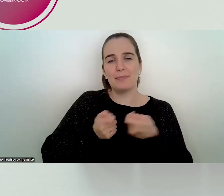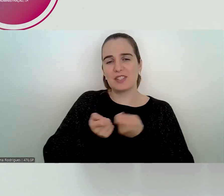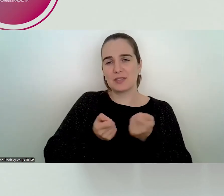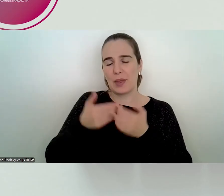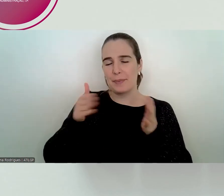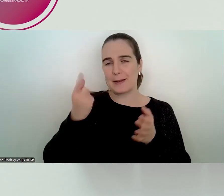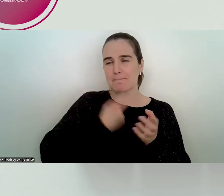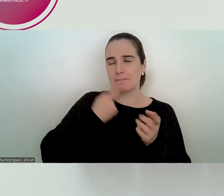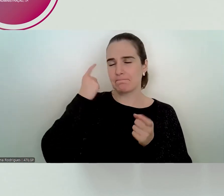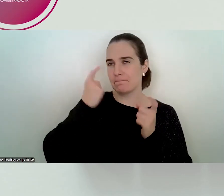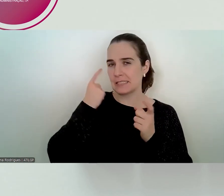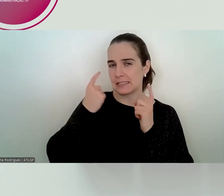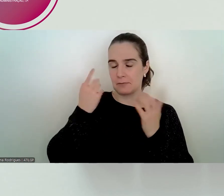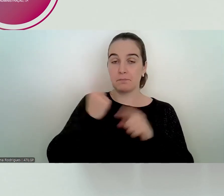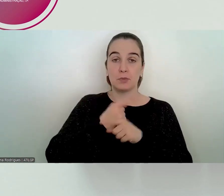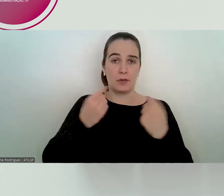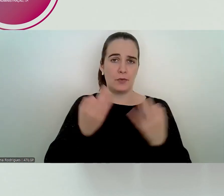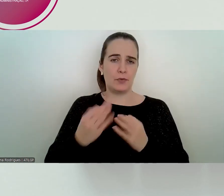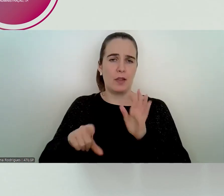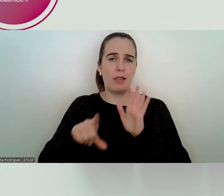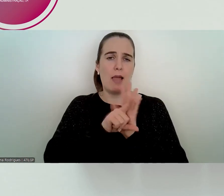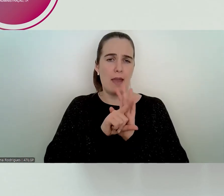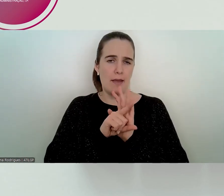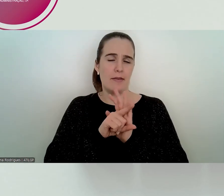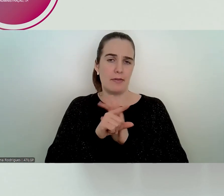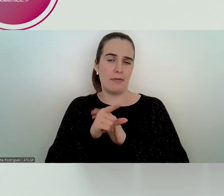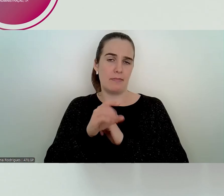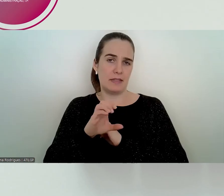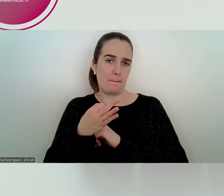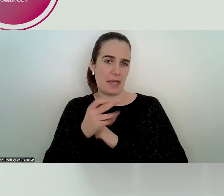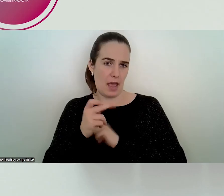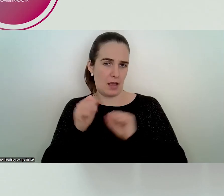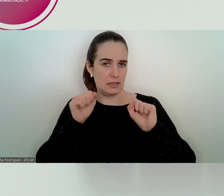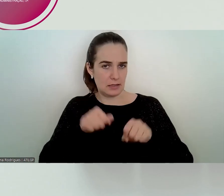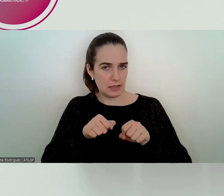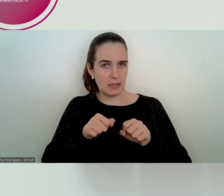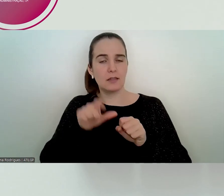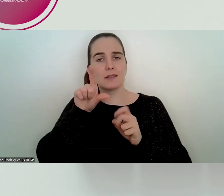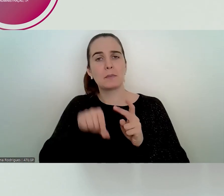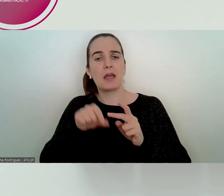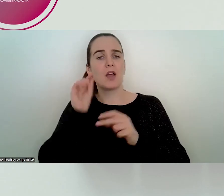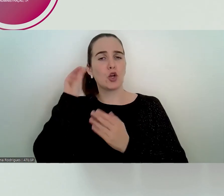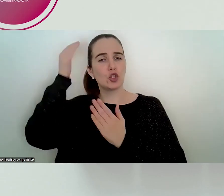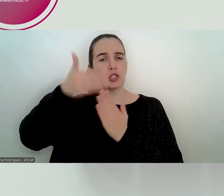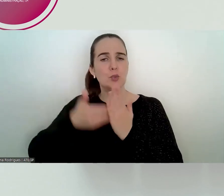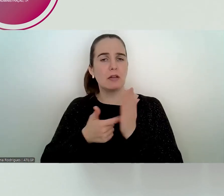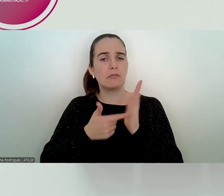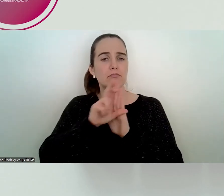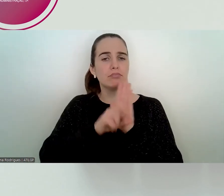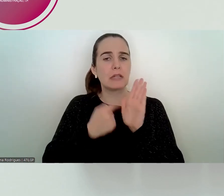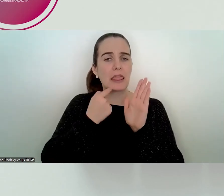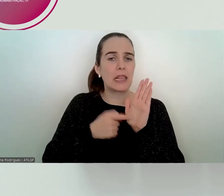não é? Partindo naturalmente do CPA, partindo também, enfim, de todo o enquadramento constitucional nesta matéria, mas,